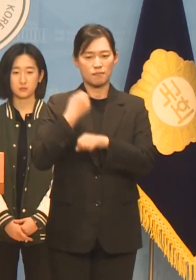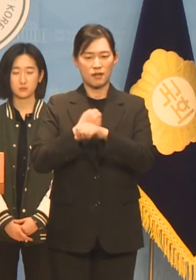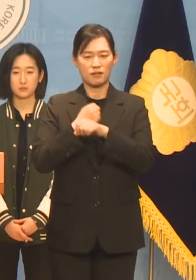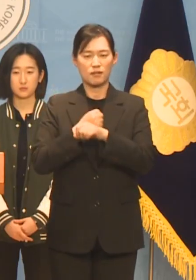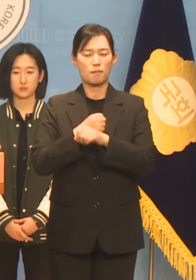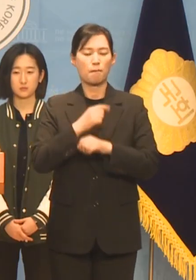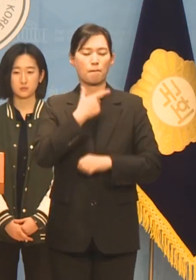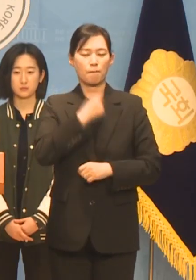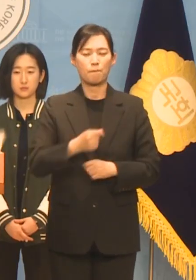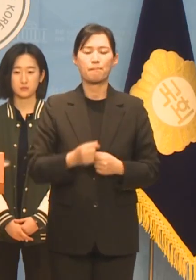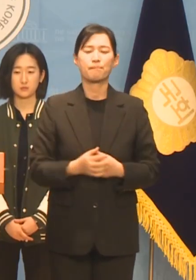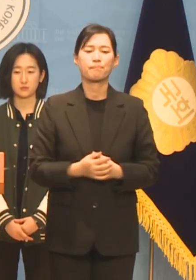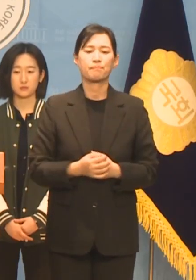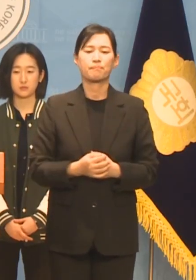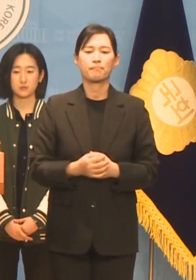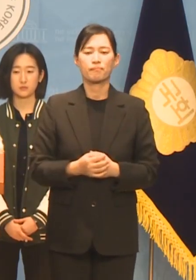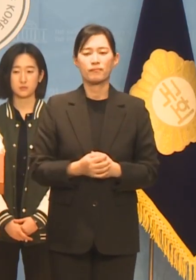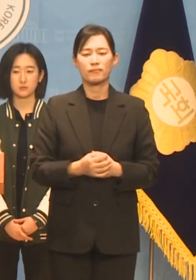촉구합니다.